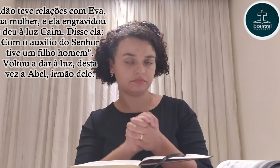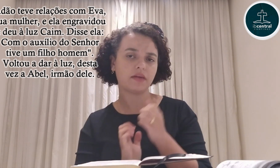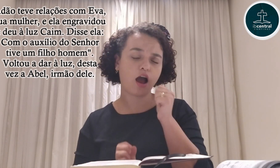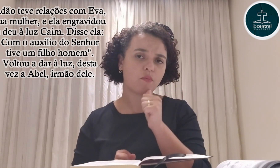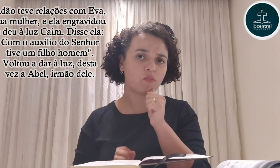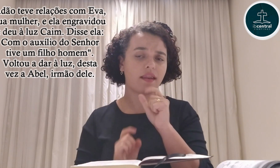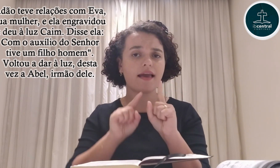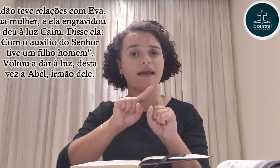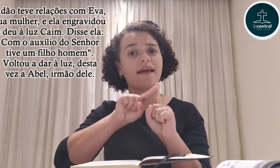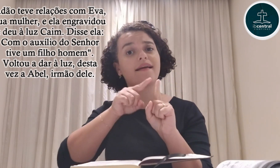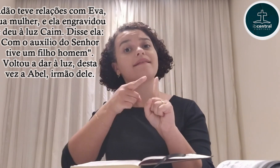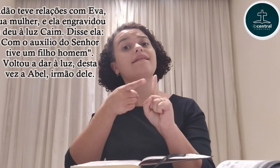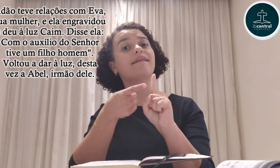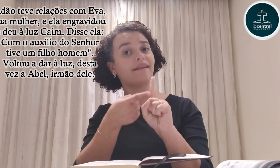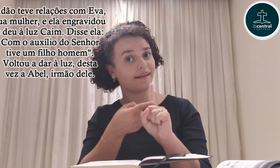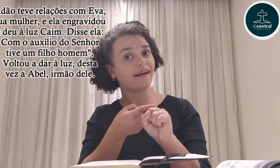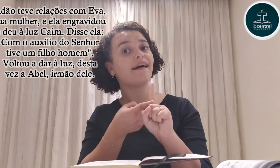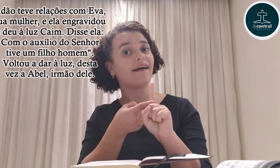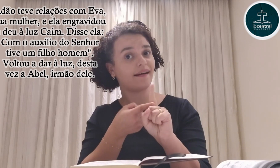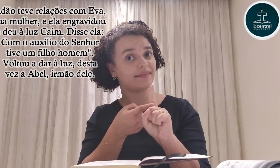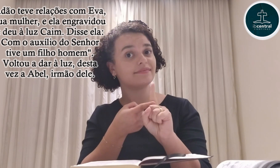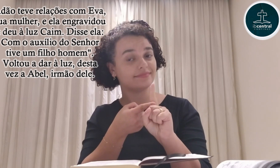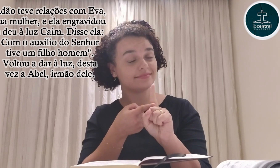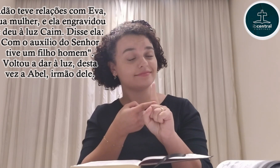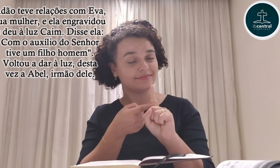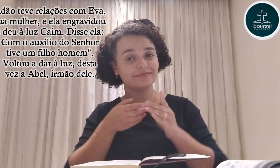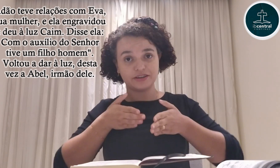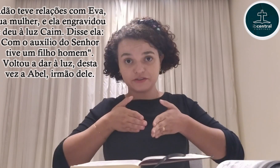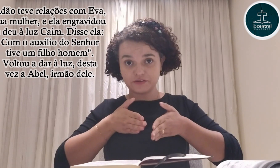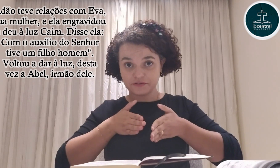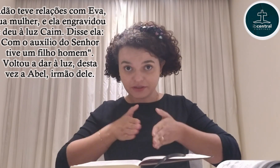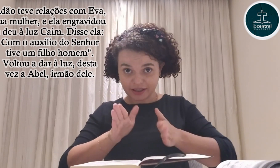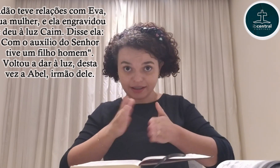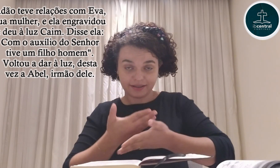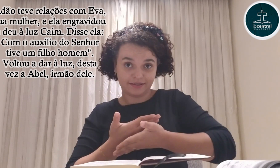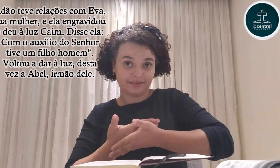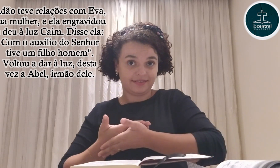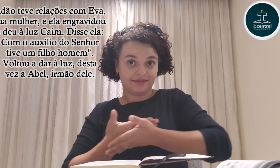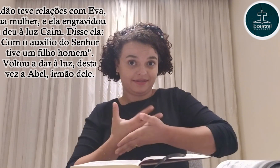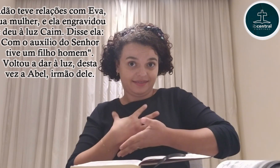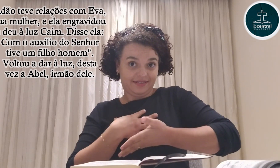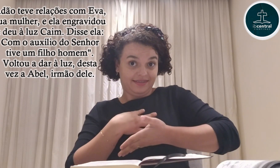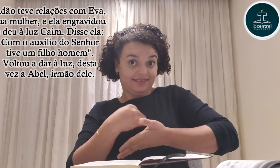teve relações com Eva, sua mulher, e ela engravidou e deu à